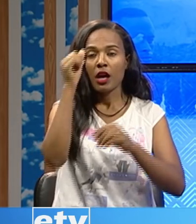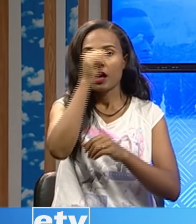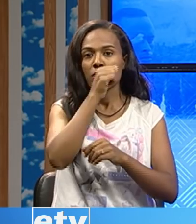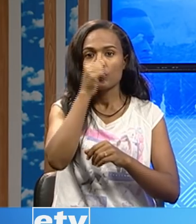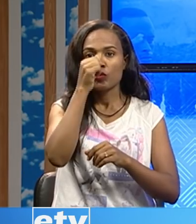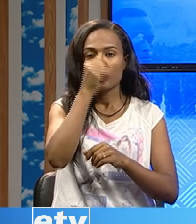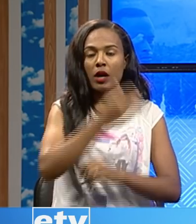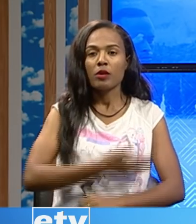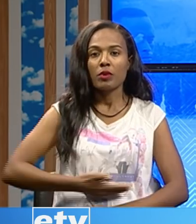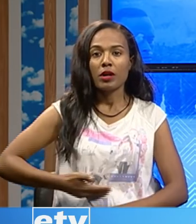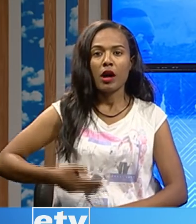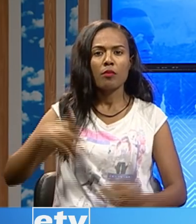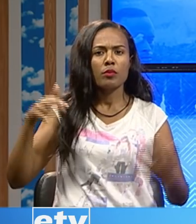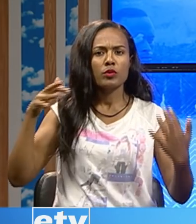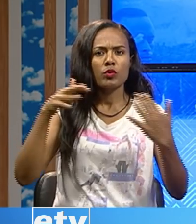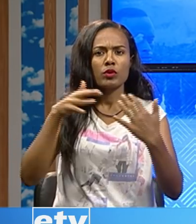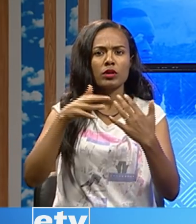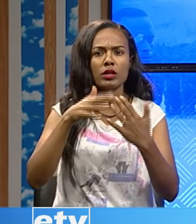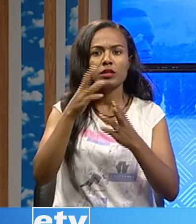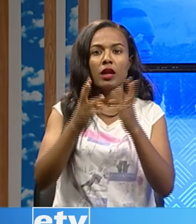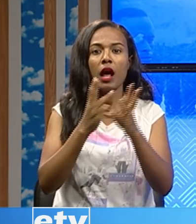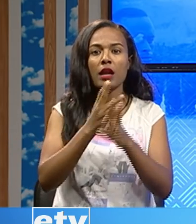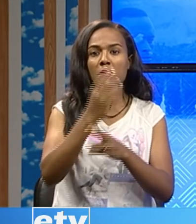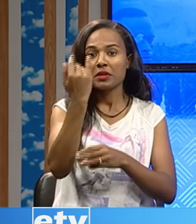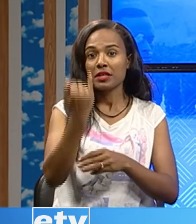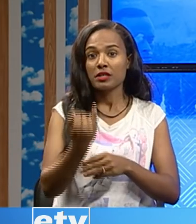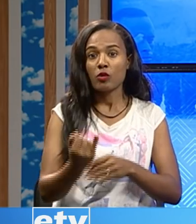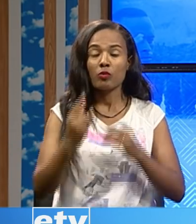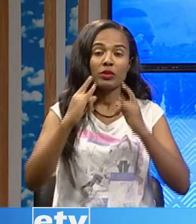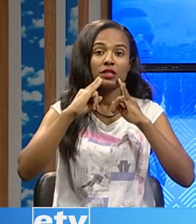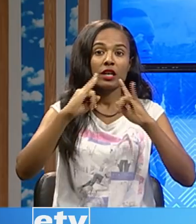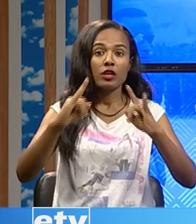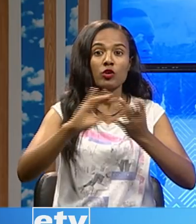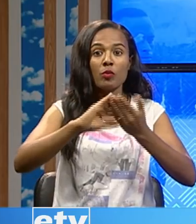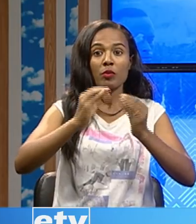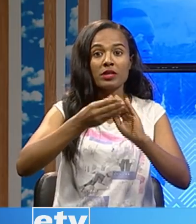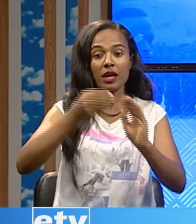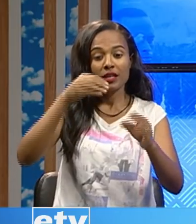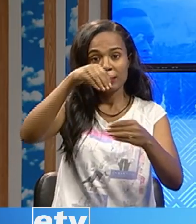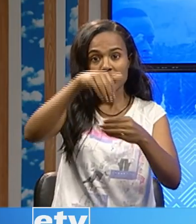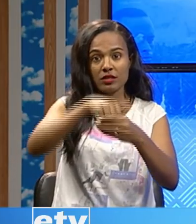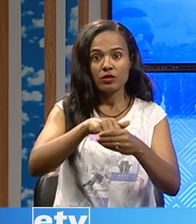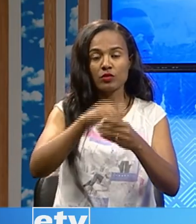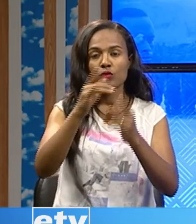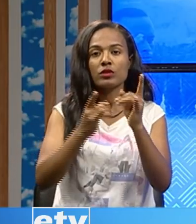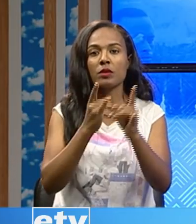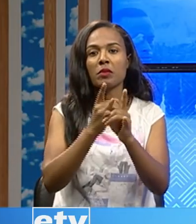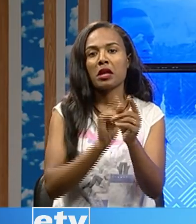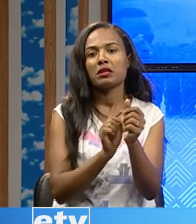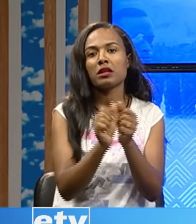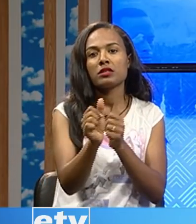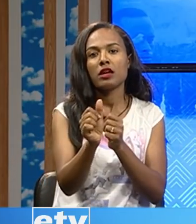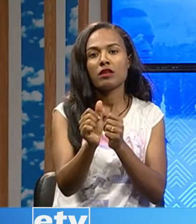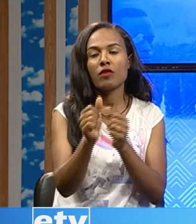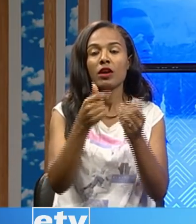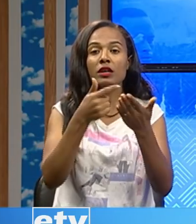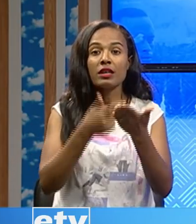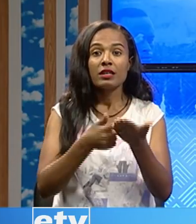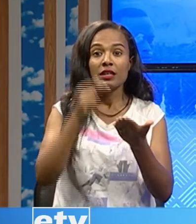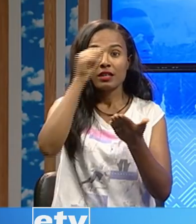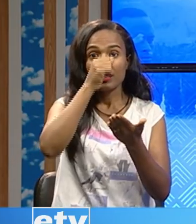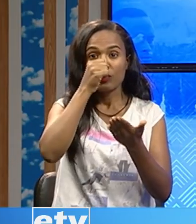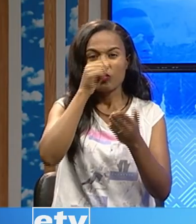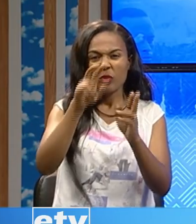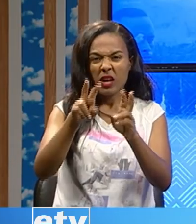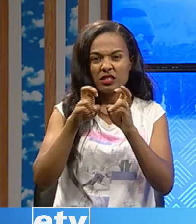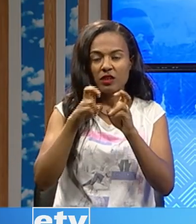ኢትዮጵያን በራብና በጦርነት ለዓለም የሳሉበት ዘገባቸው በታሪክ መዝገብ ተሰንዶ ዘመናትን አሳልፏል። ይህን የኢትዮጵያ